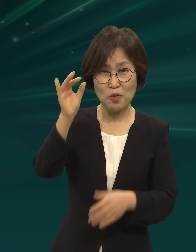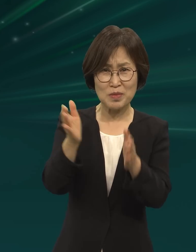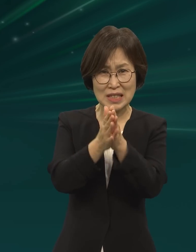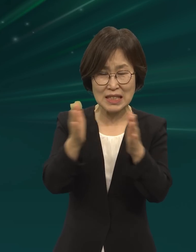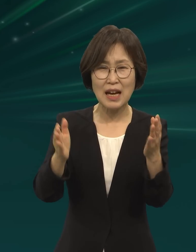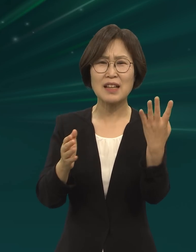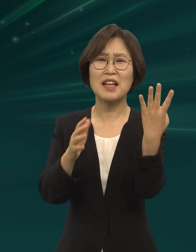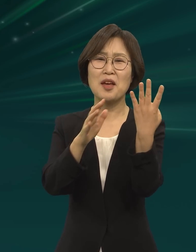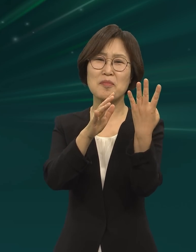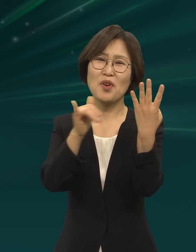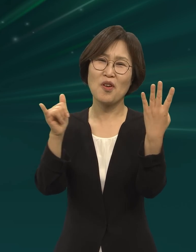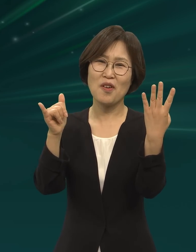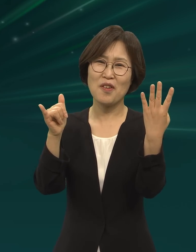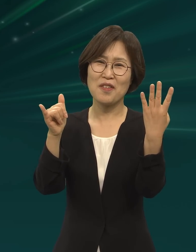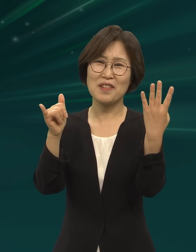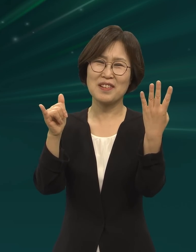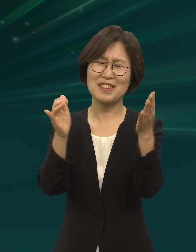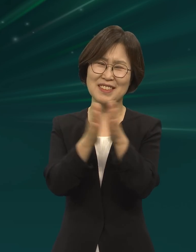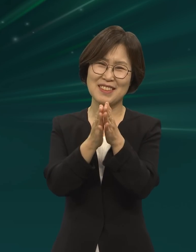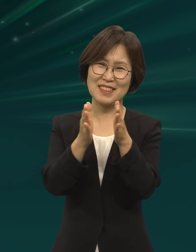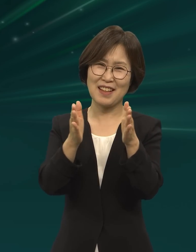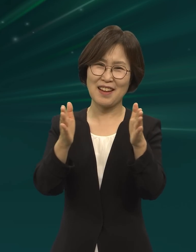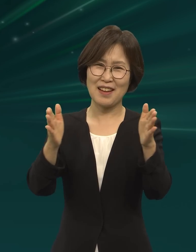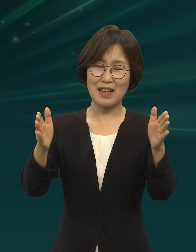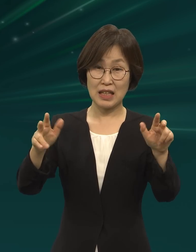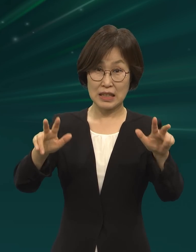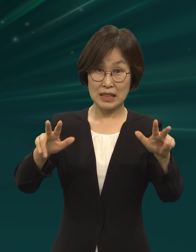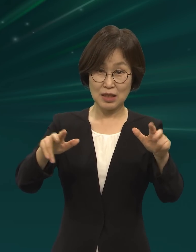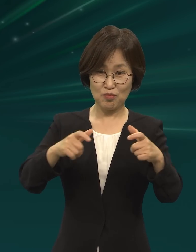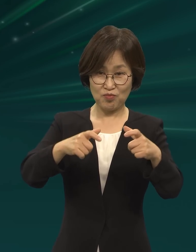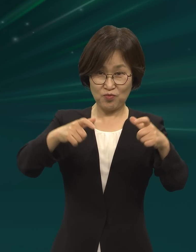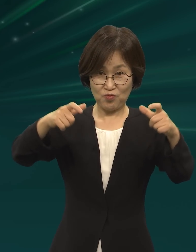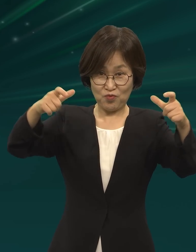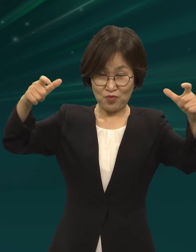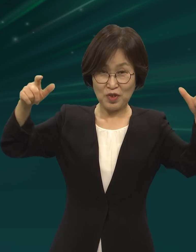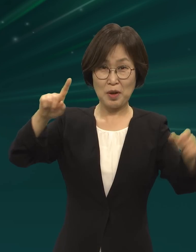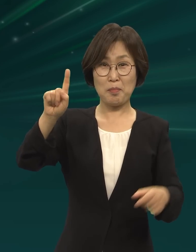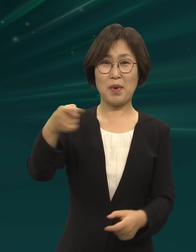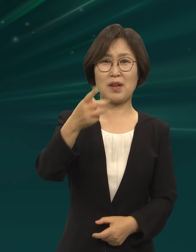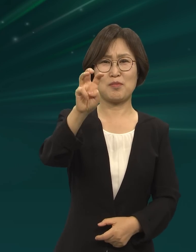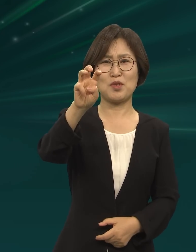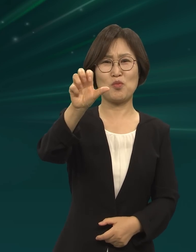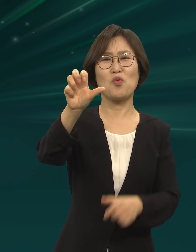4명 성도로, 청년으로 교회를 시작했는데 지금 135명이에요.